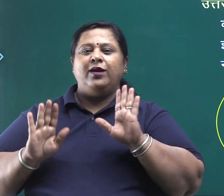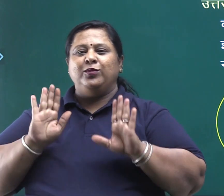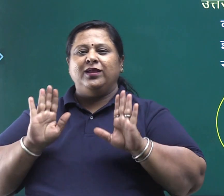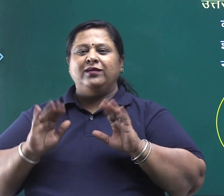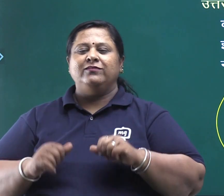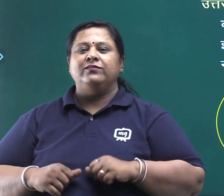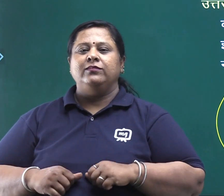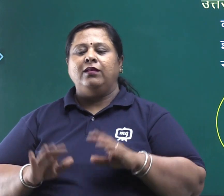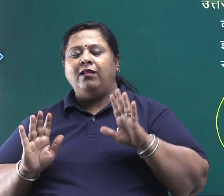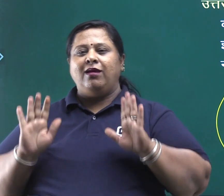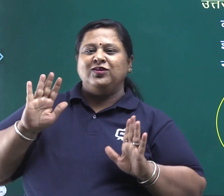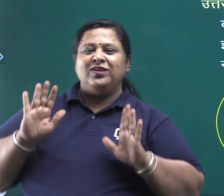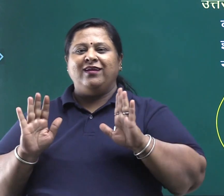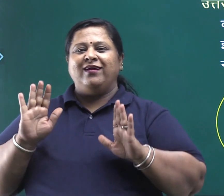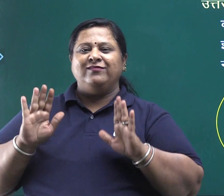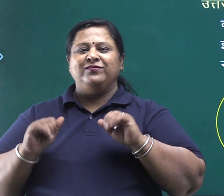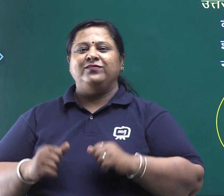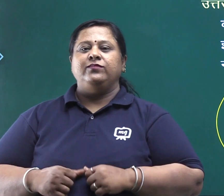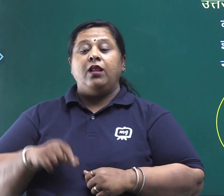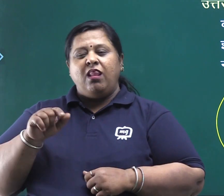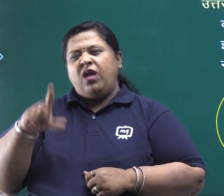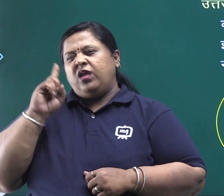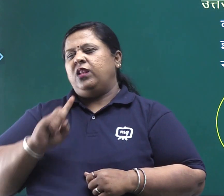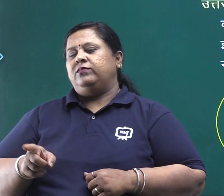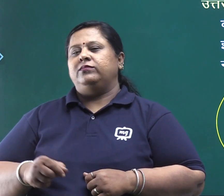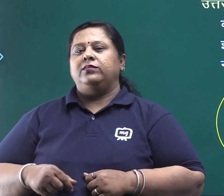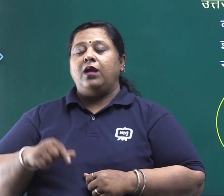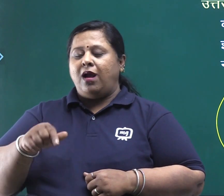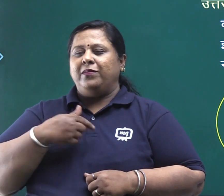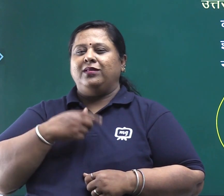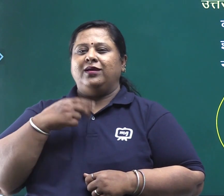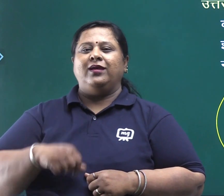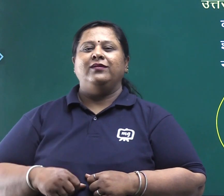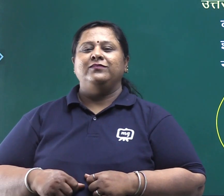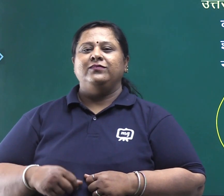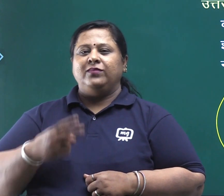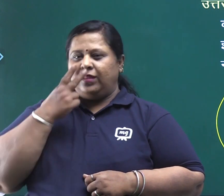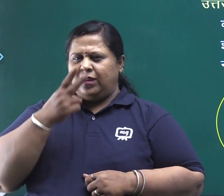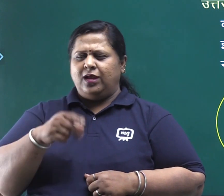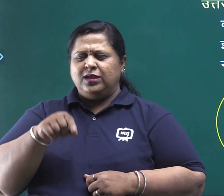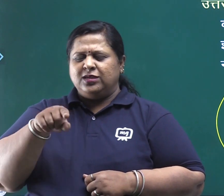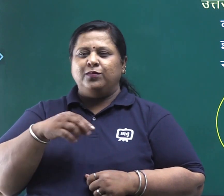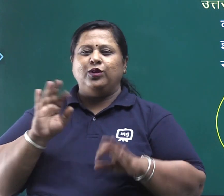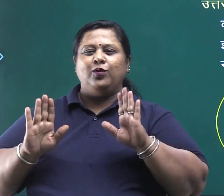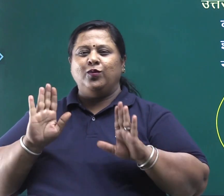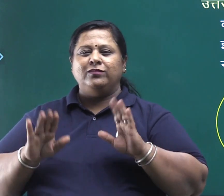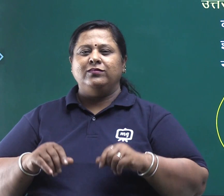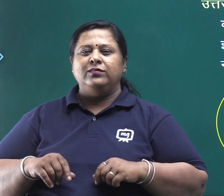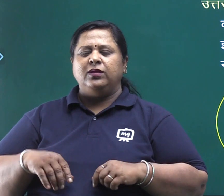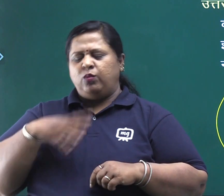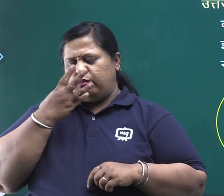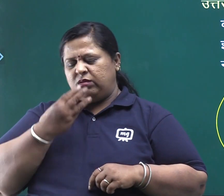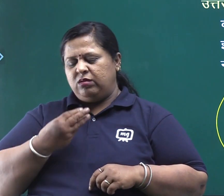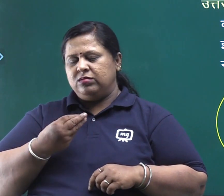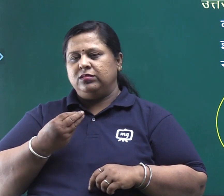कठपुतली नाचती है, लेकिन हम यहाँ देख रहे हैं इस कठपुतली को यह